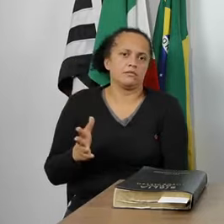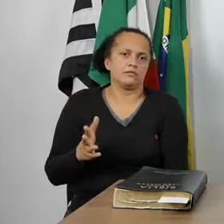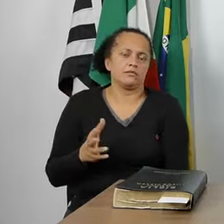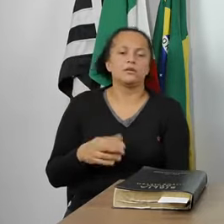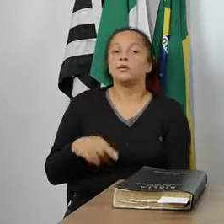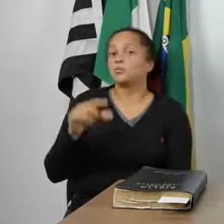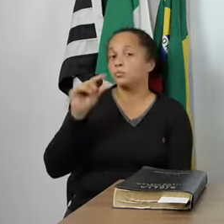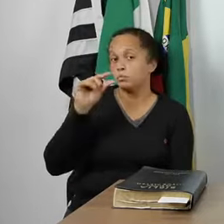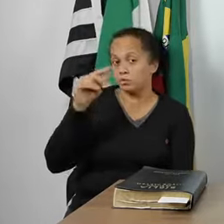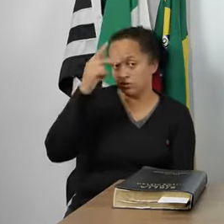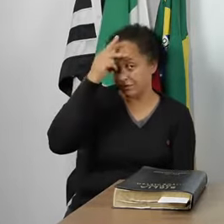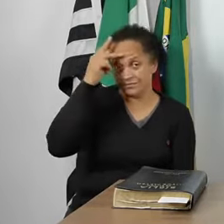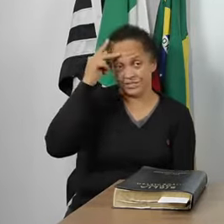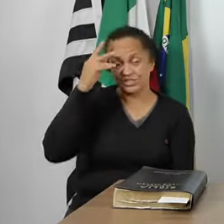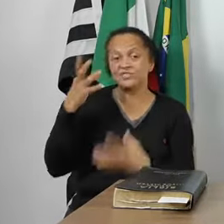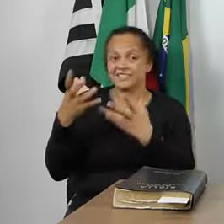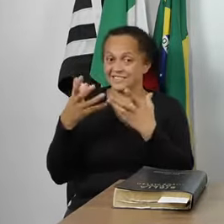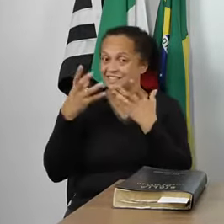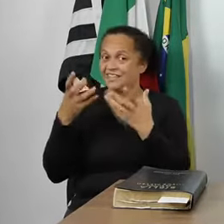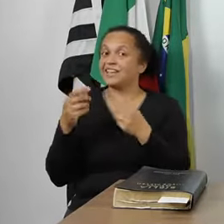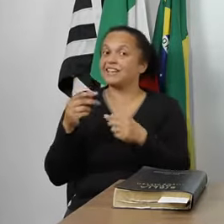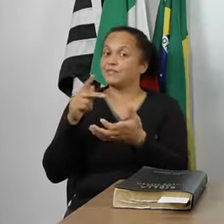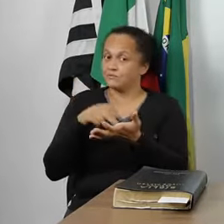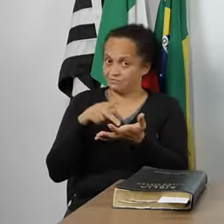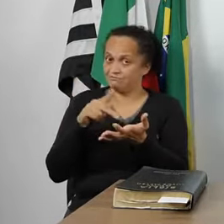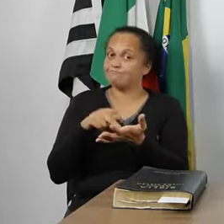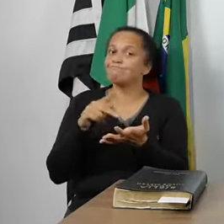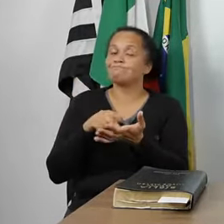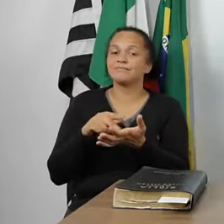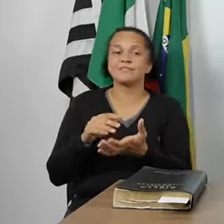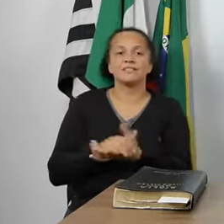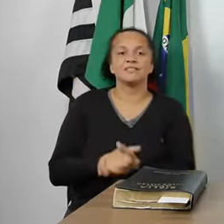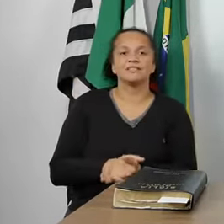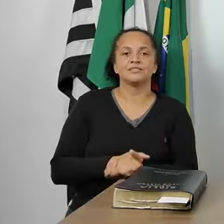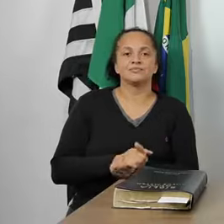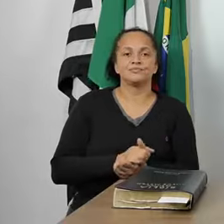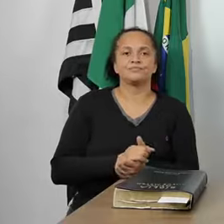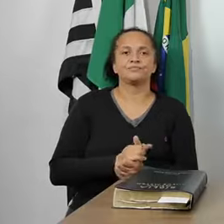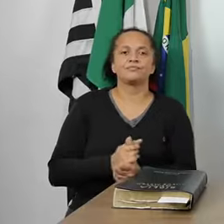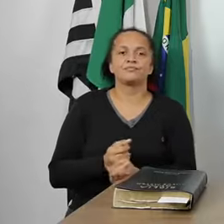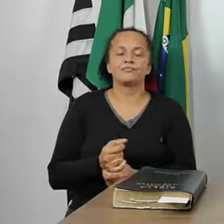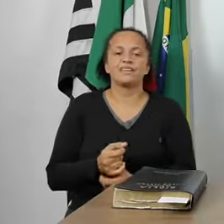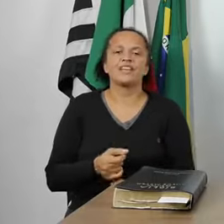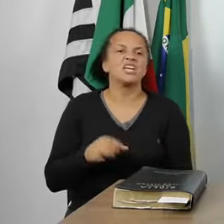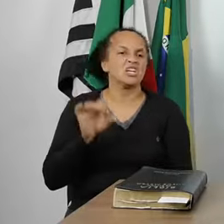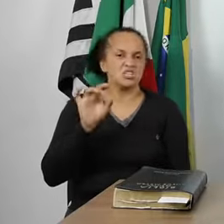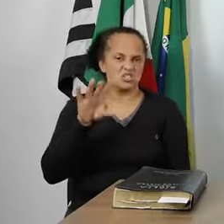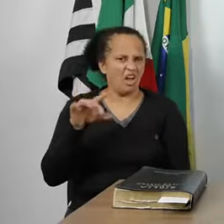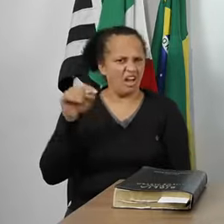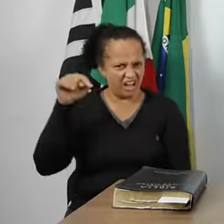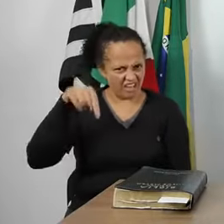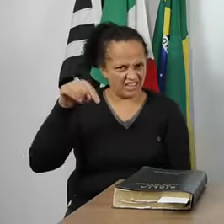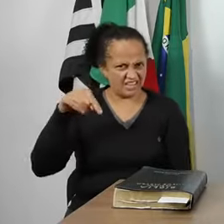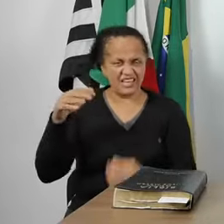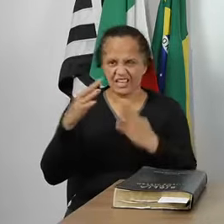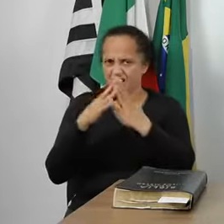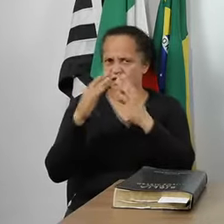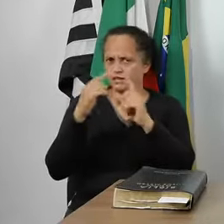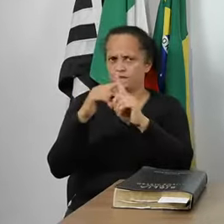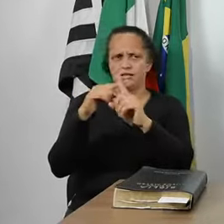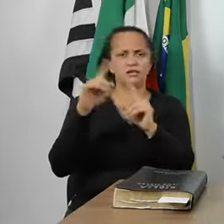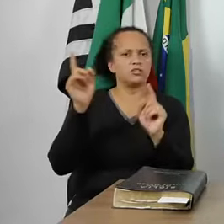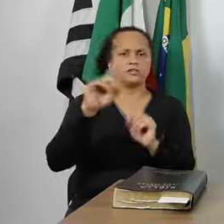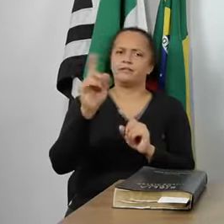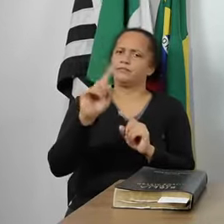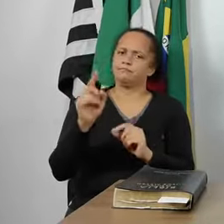têm o interesse de estar junto, de participar. E isso não diz respeito somente aqui à IHM. Eu acredito que